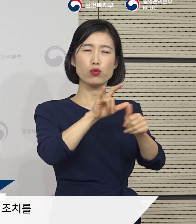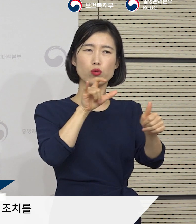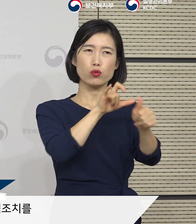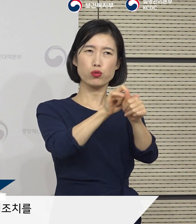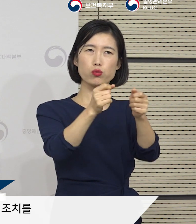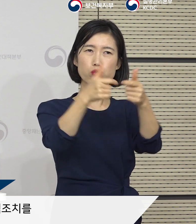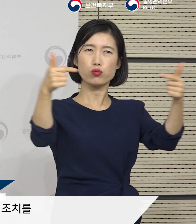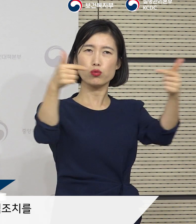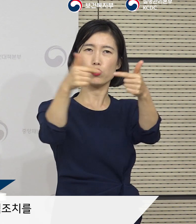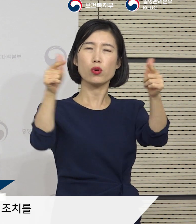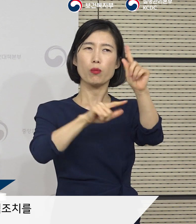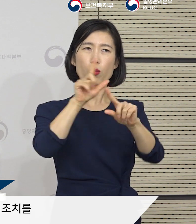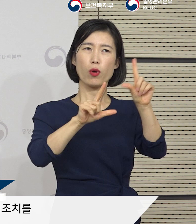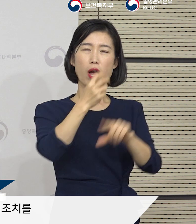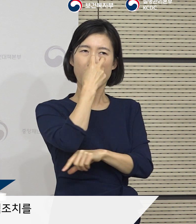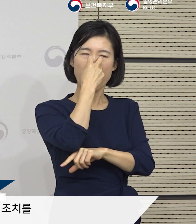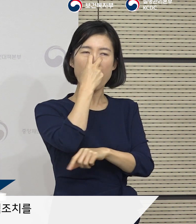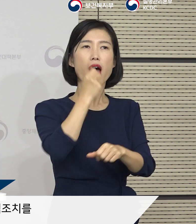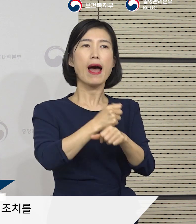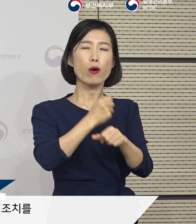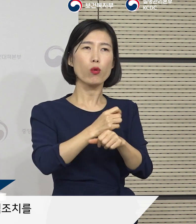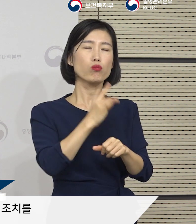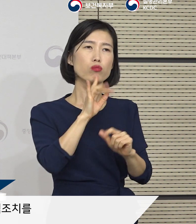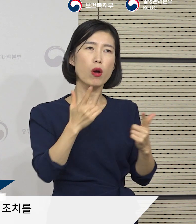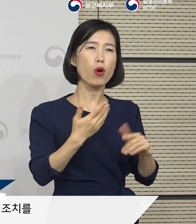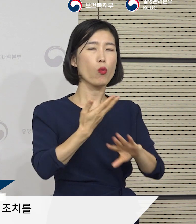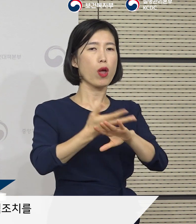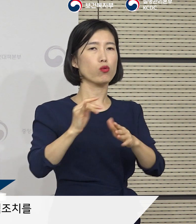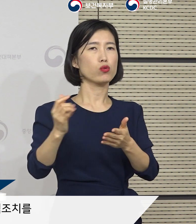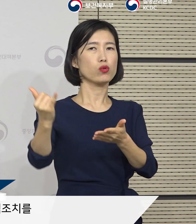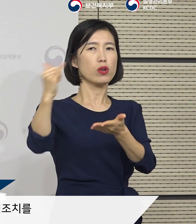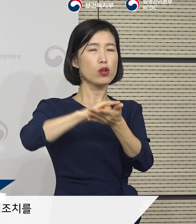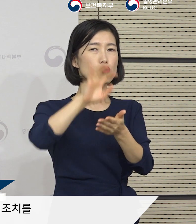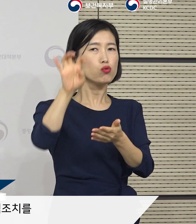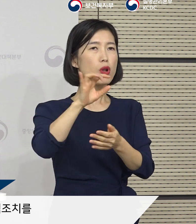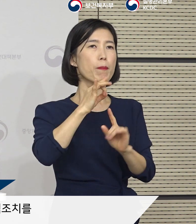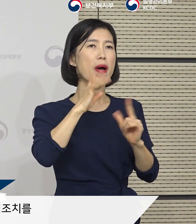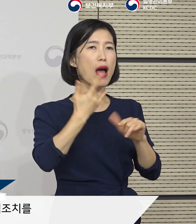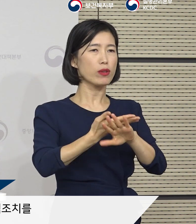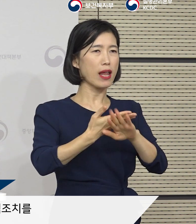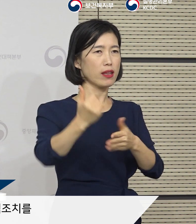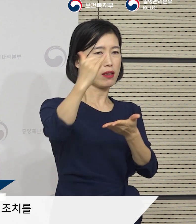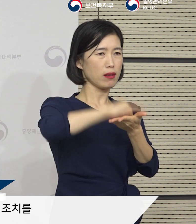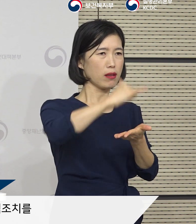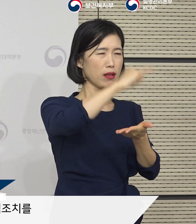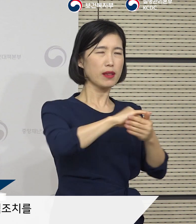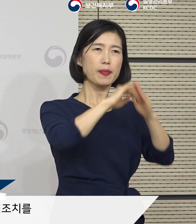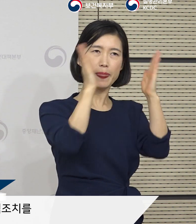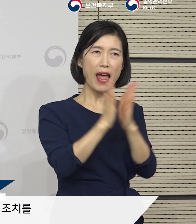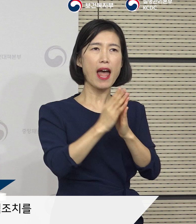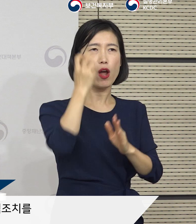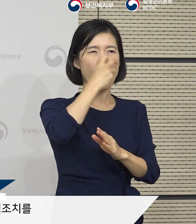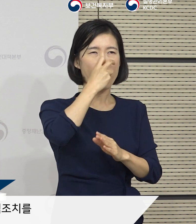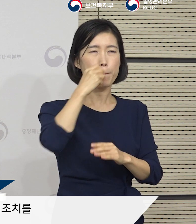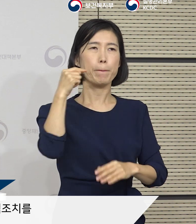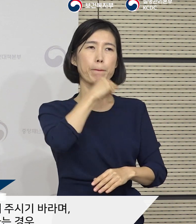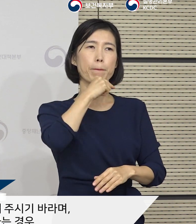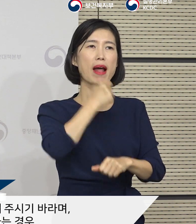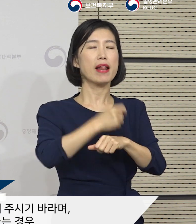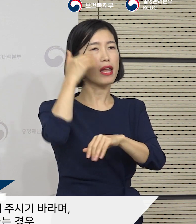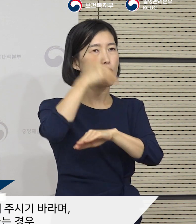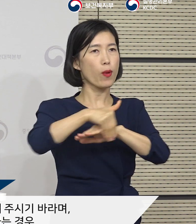있으며 이 외에 해외 입국에 대해서도 필요시 추가적인 검역 조치를 신속하게